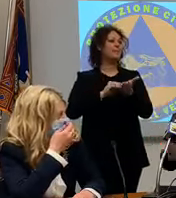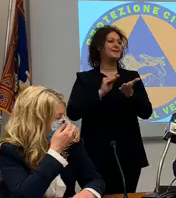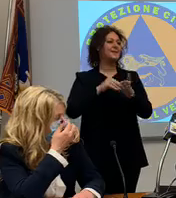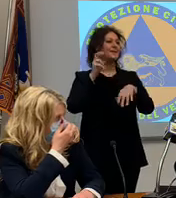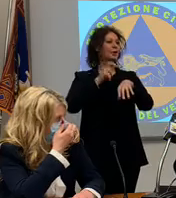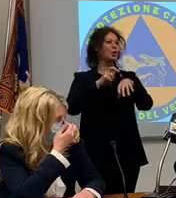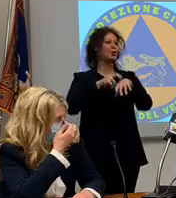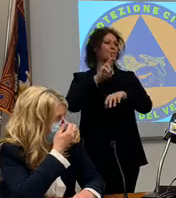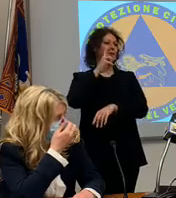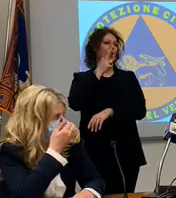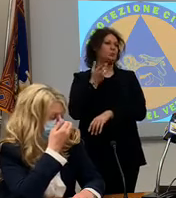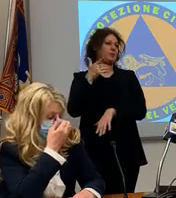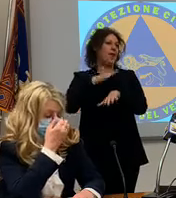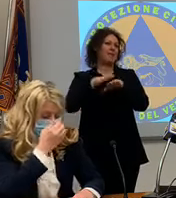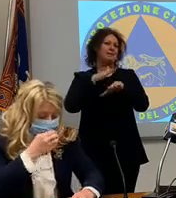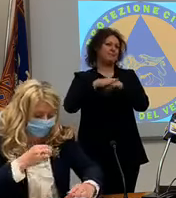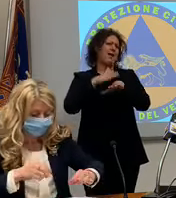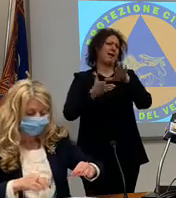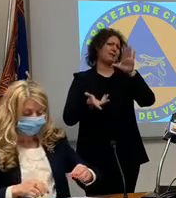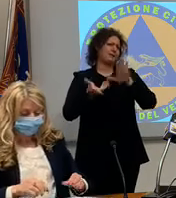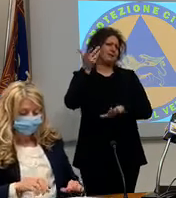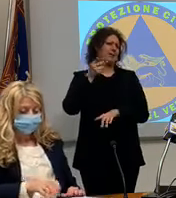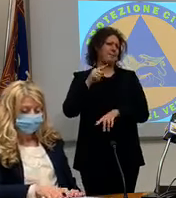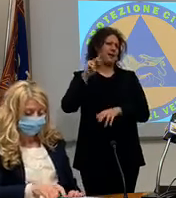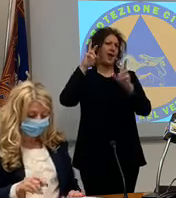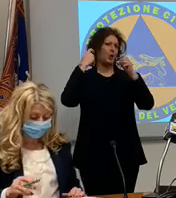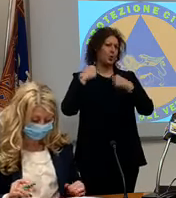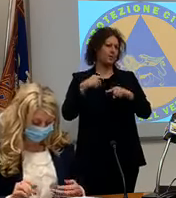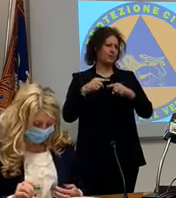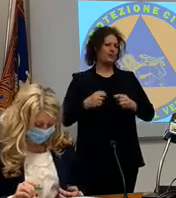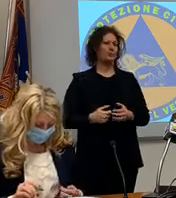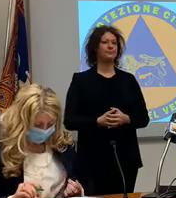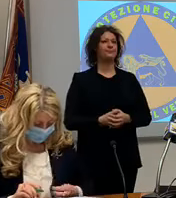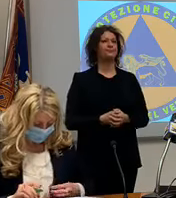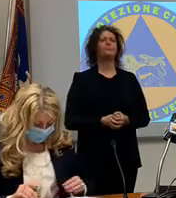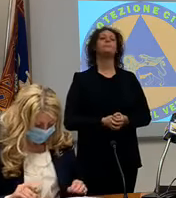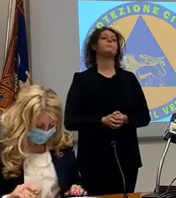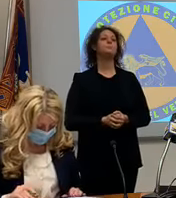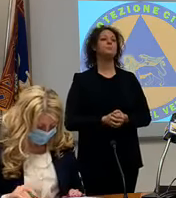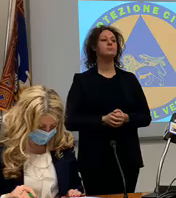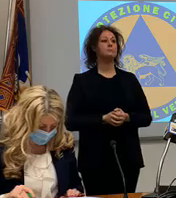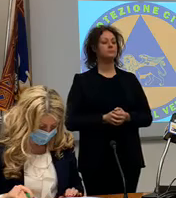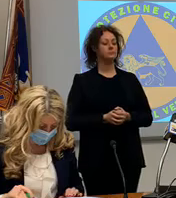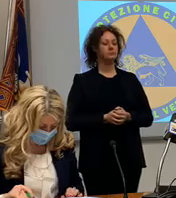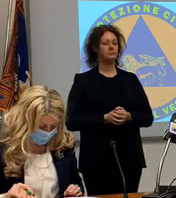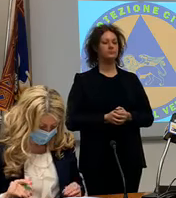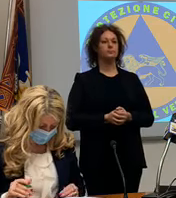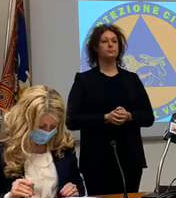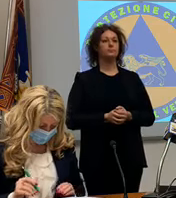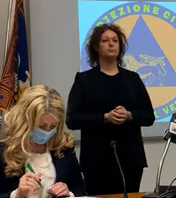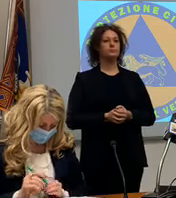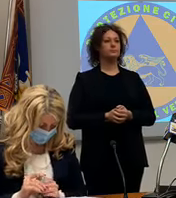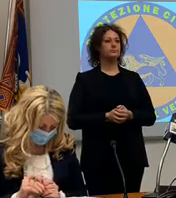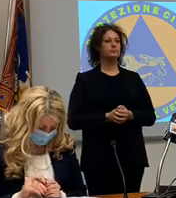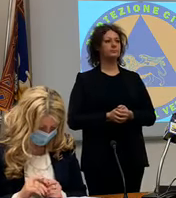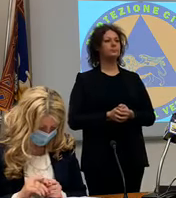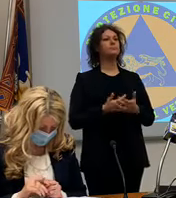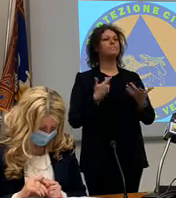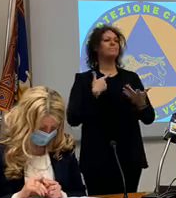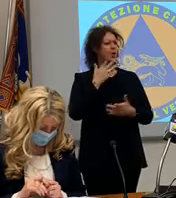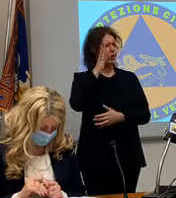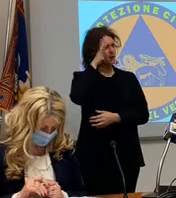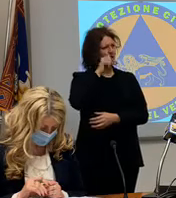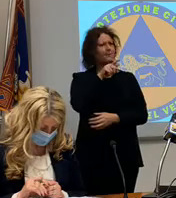è l' massima esperta di questo tema eh purtroppo Sapete qual è il tema Ma io capisco anche i